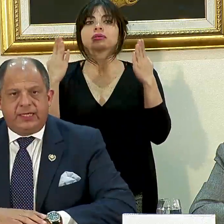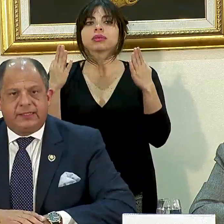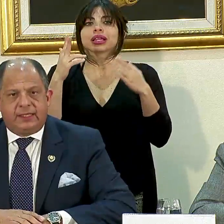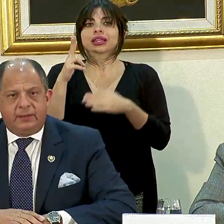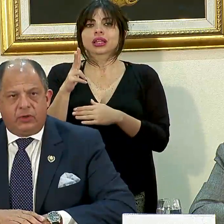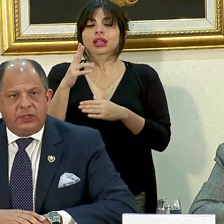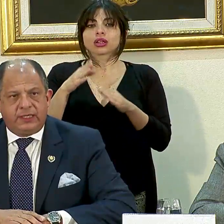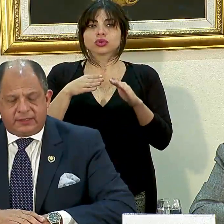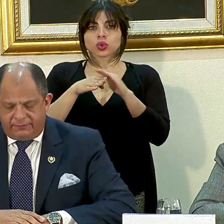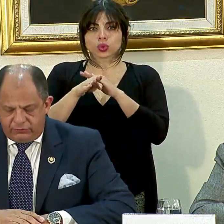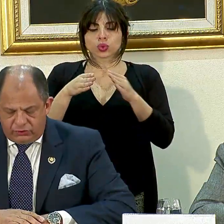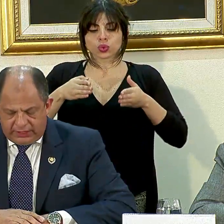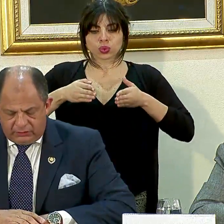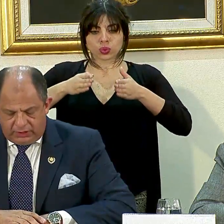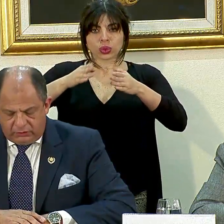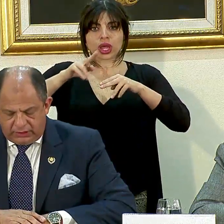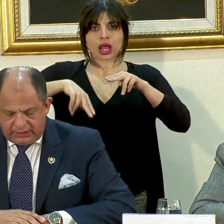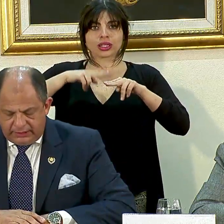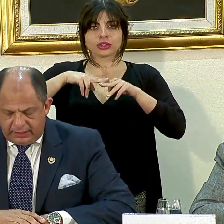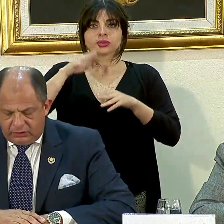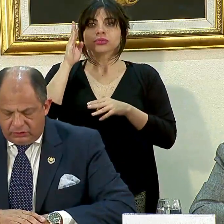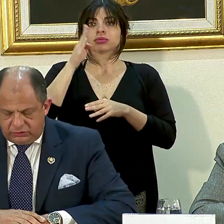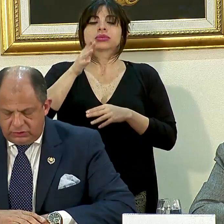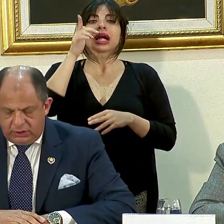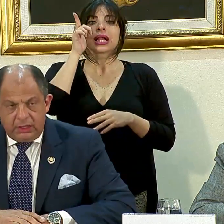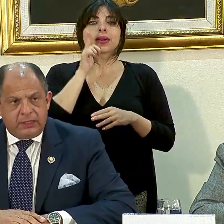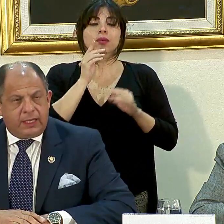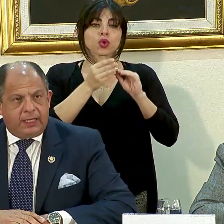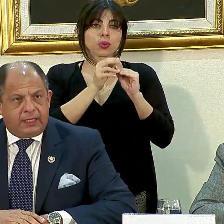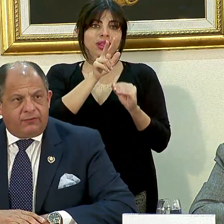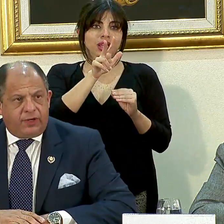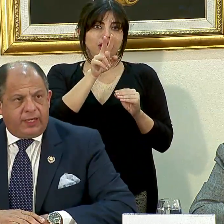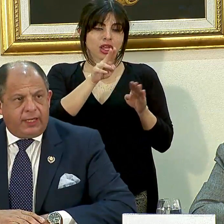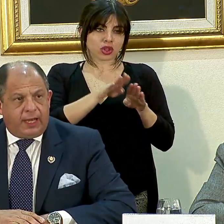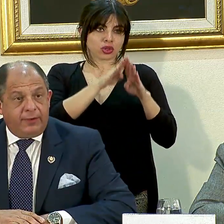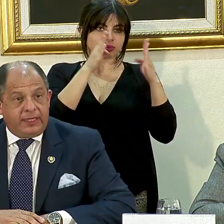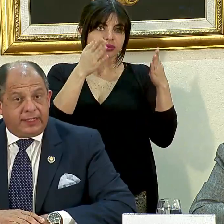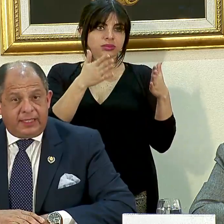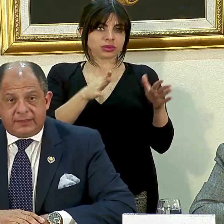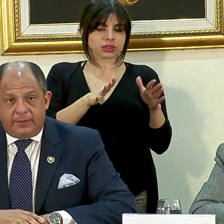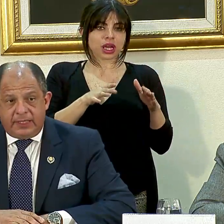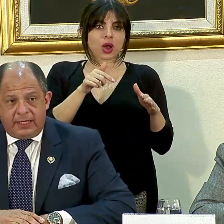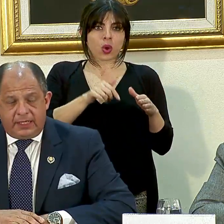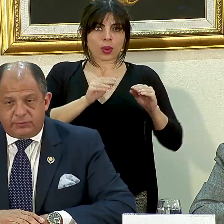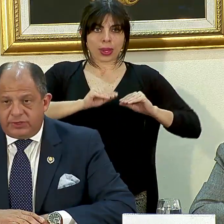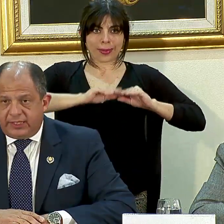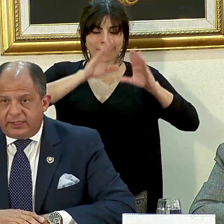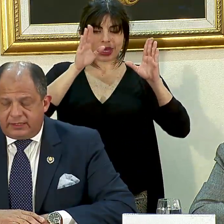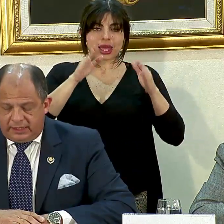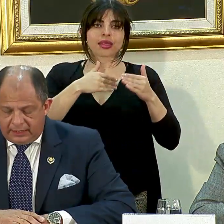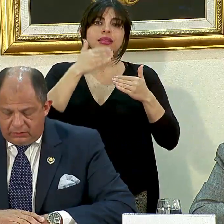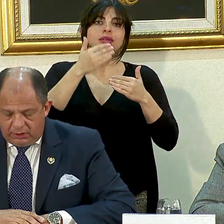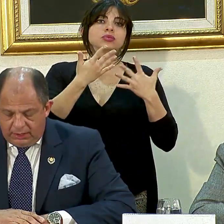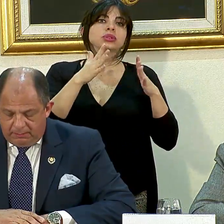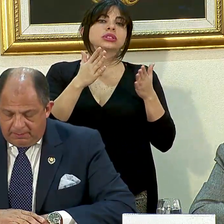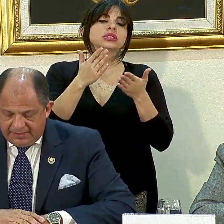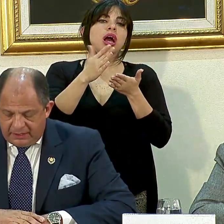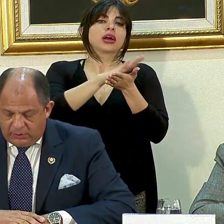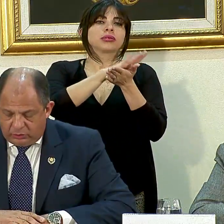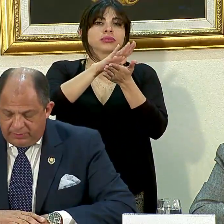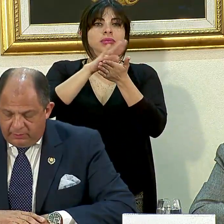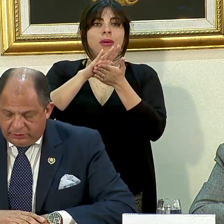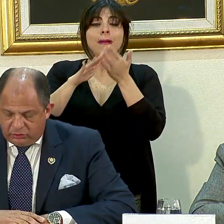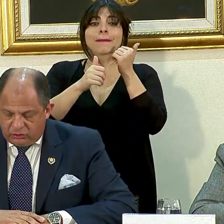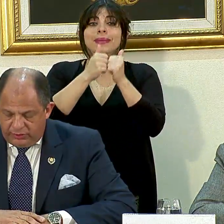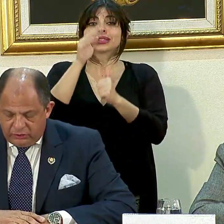han abierto 3 rutas nacionales hacia Limón, que ya están funcionando, la ruta 32, que fue habilitada esta mañana después de que se retiraron más